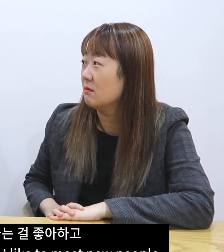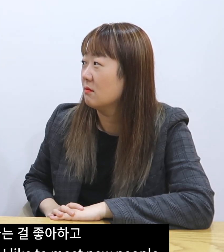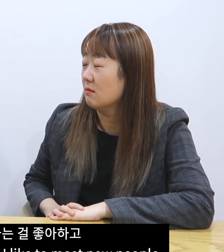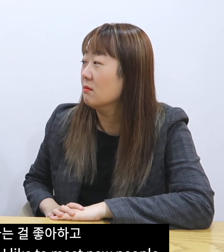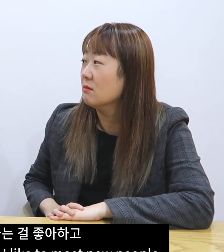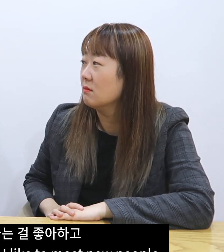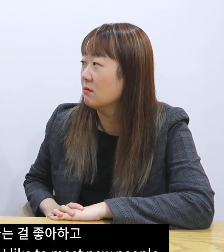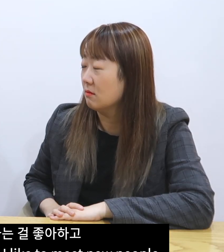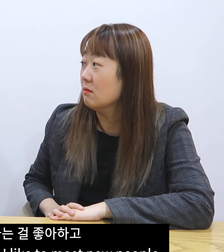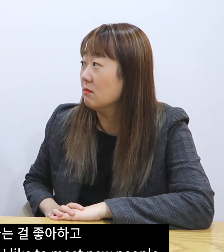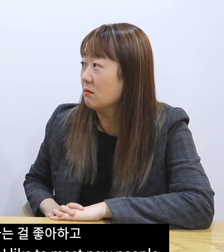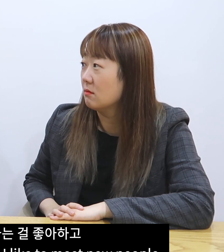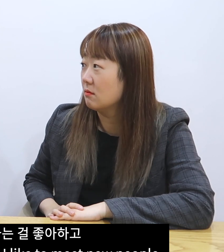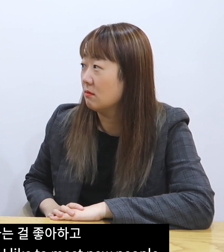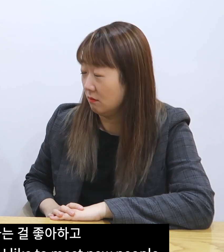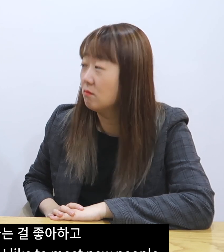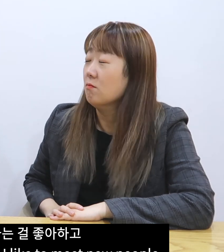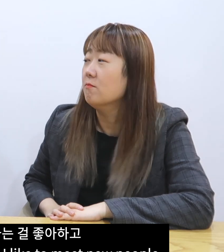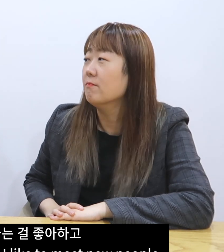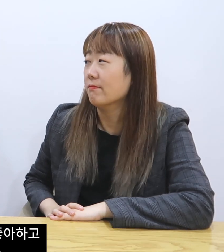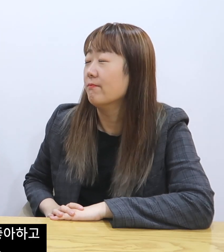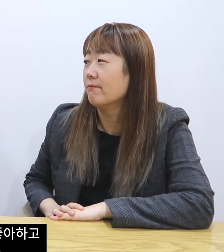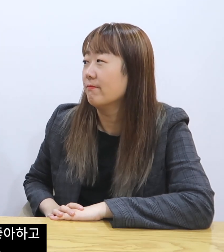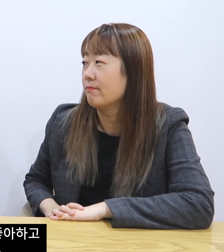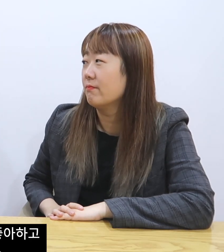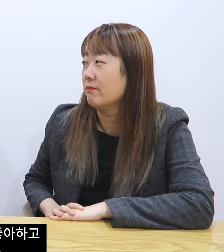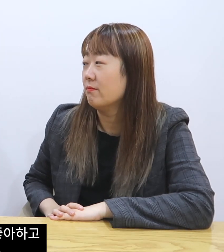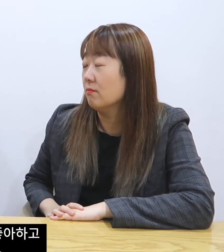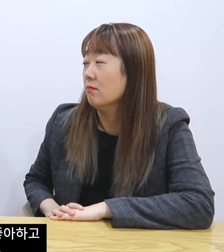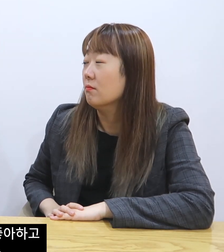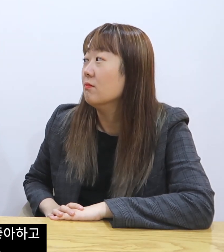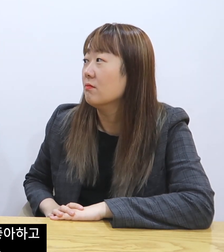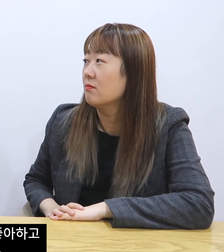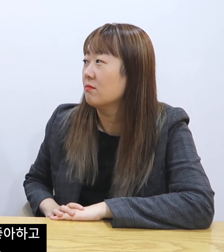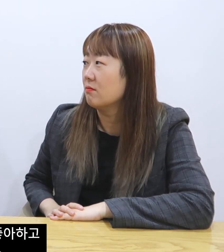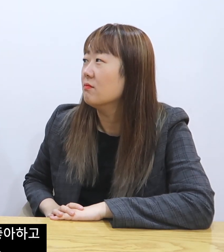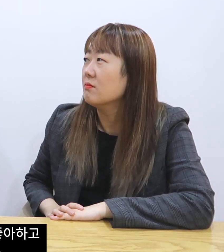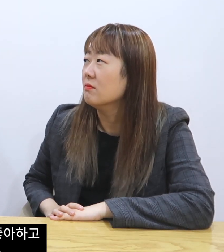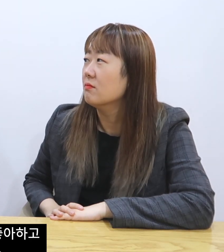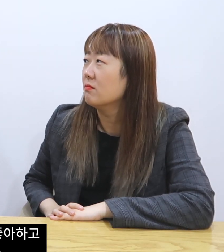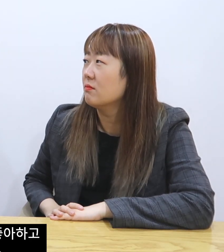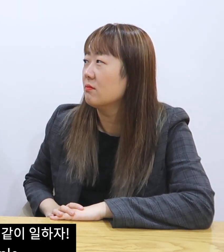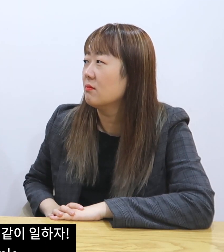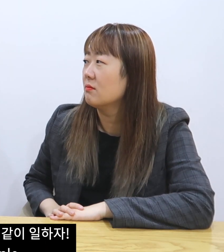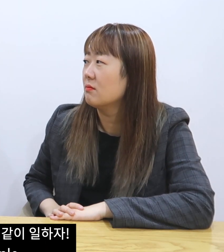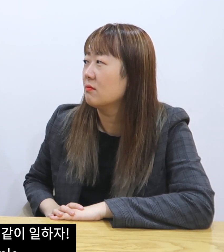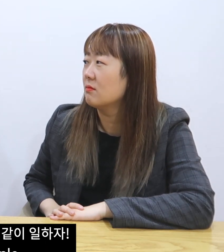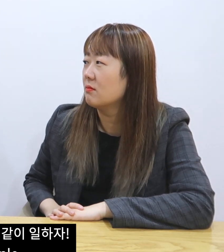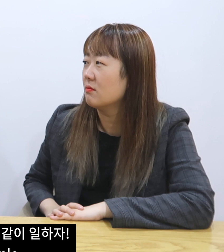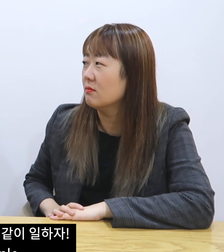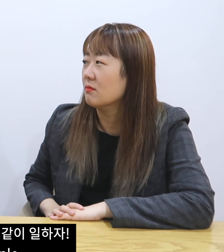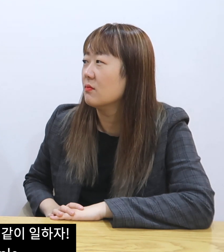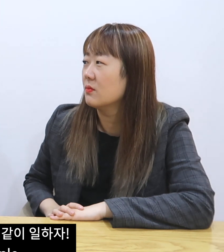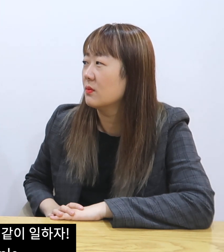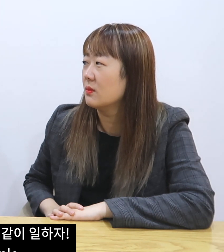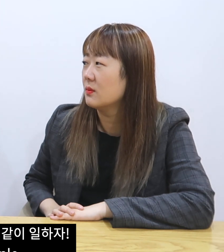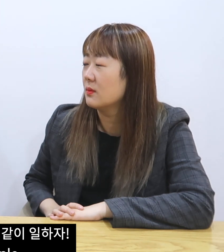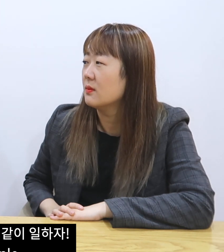사람 만난 거 좋아하고 돌아다니는 거 좋아하고 도와주는 거 좋아하는